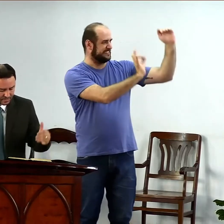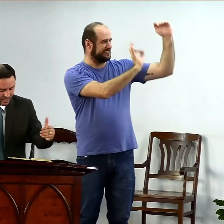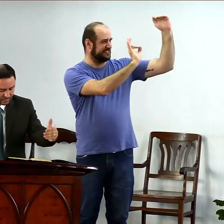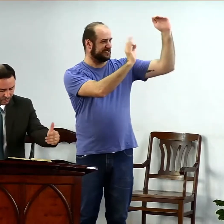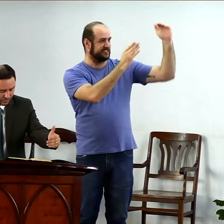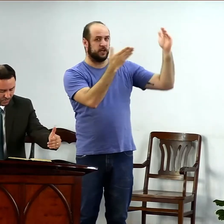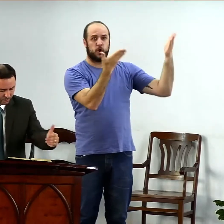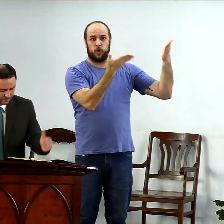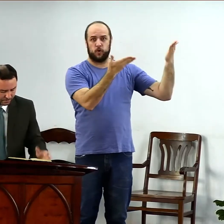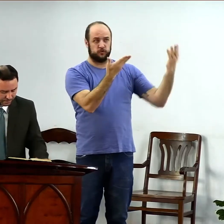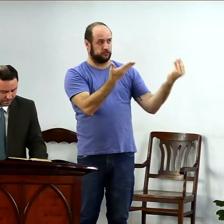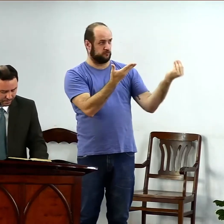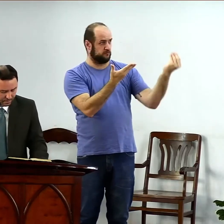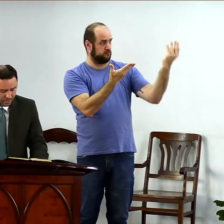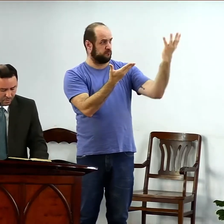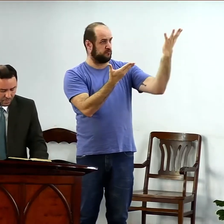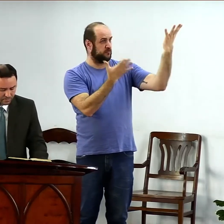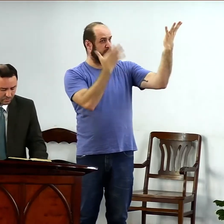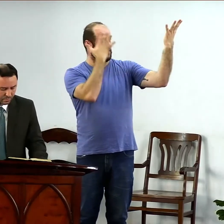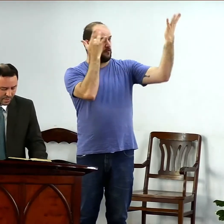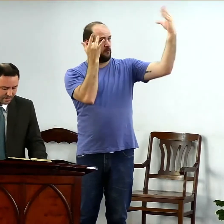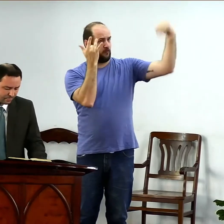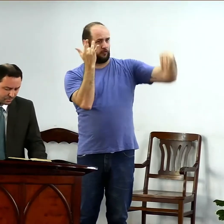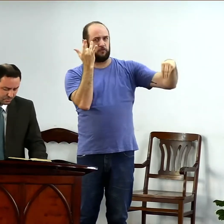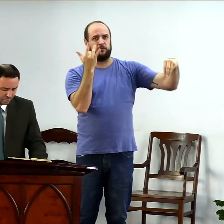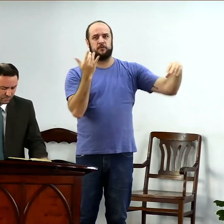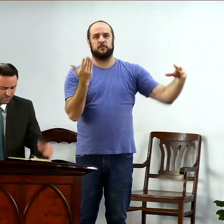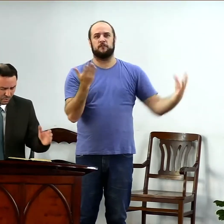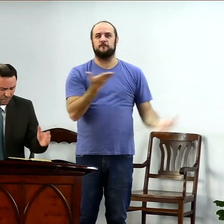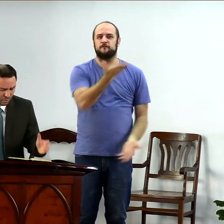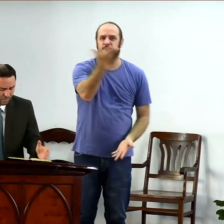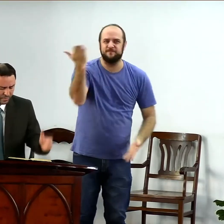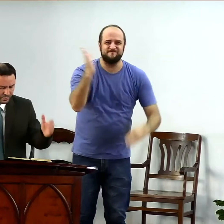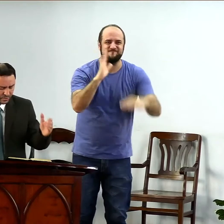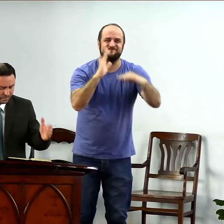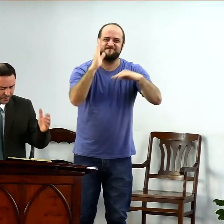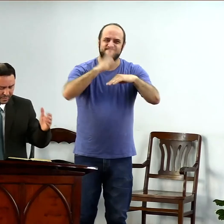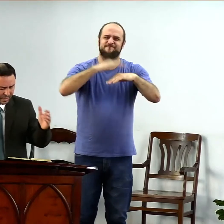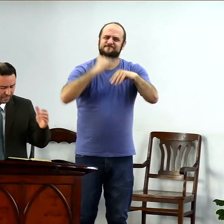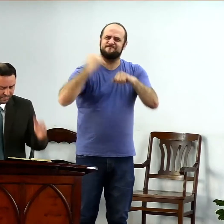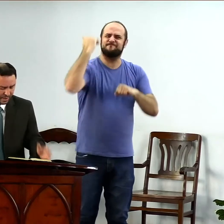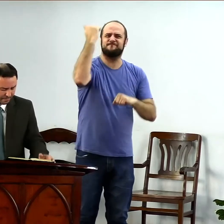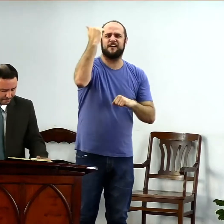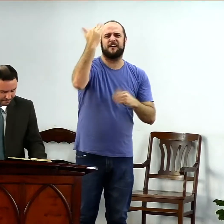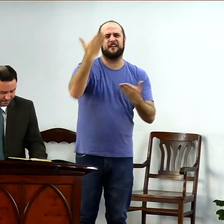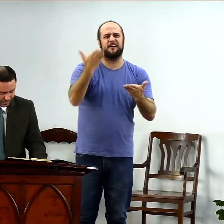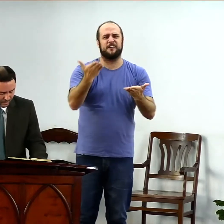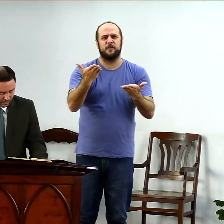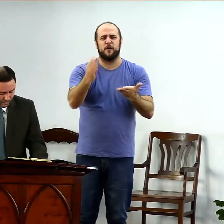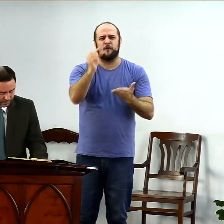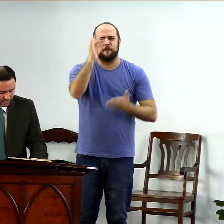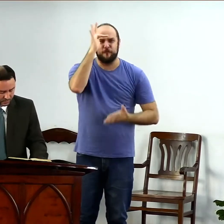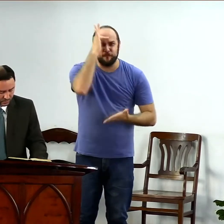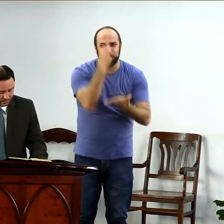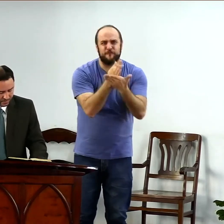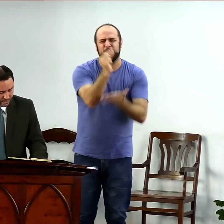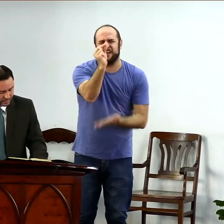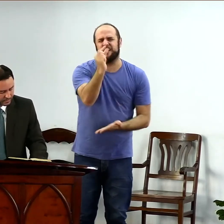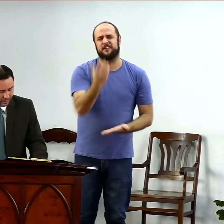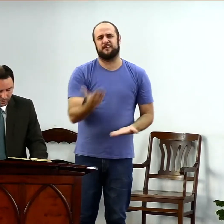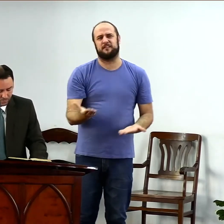é lançada no forno, quanto mais a vós outros, homens de pequena fé?